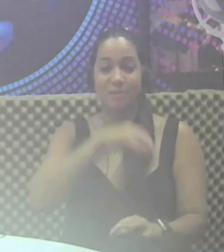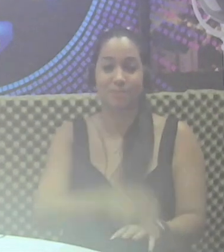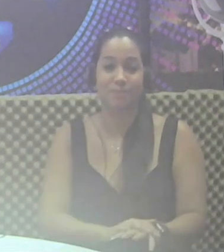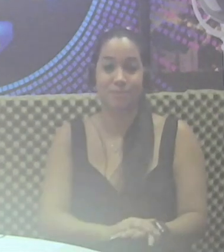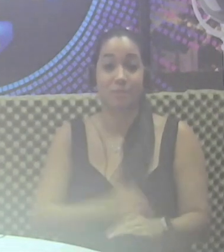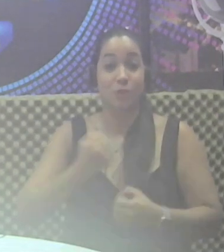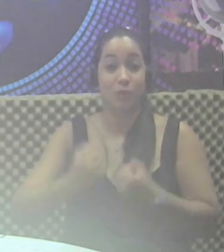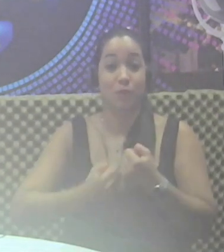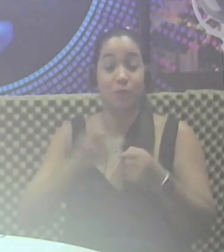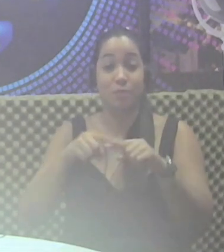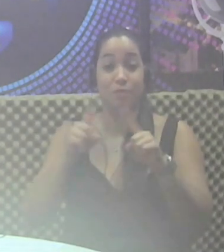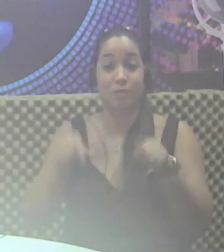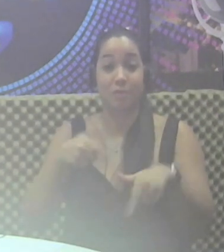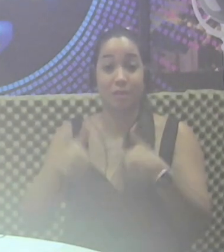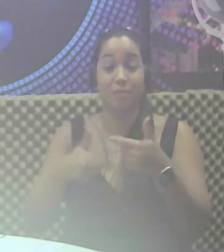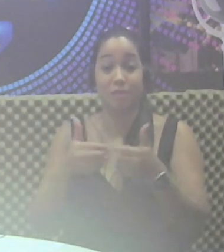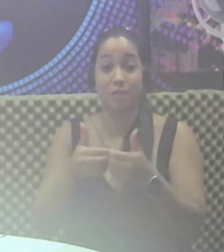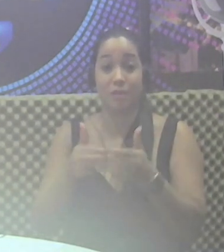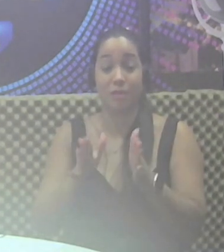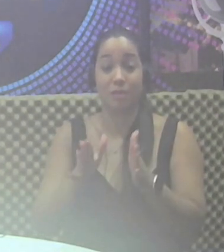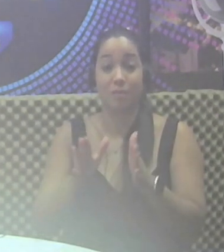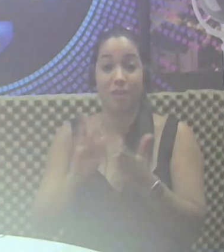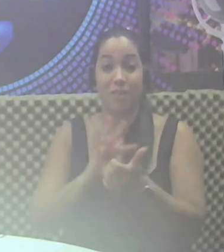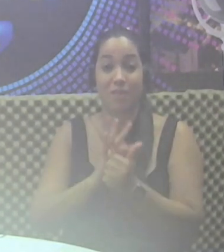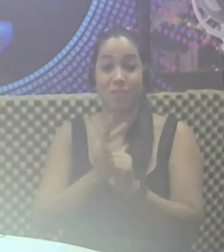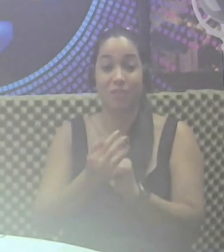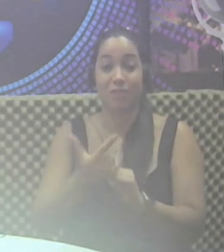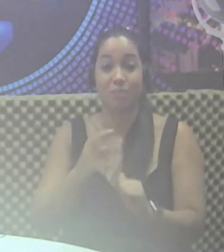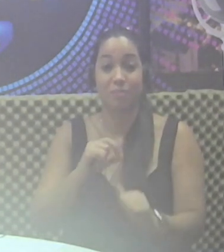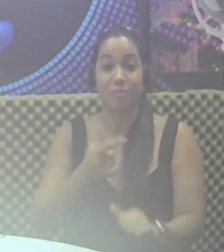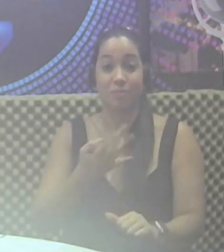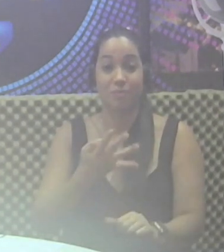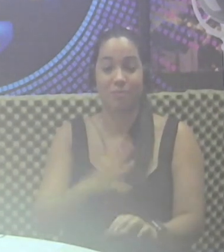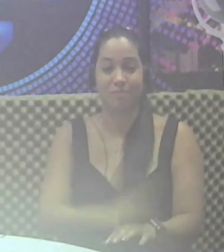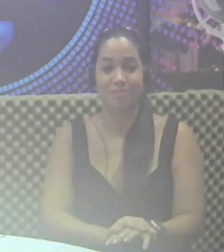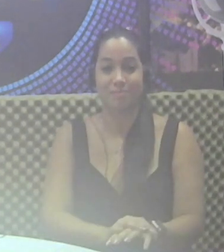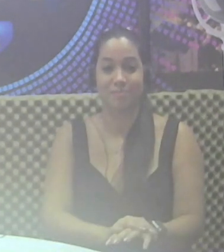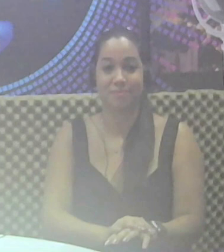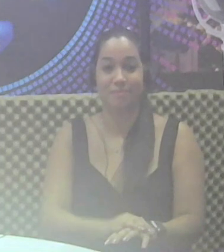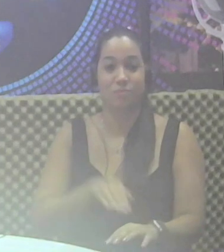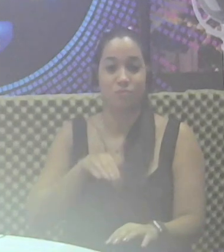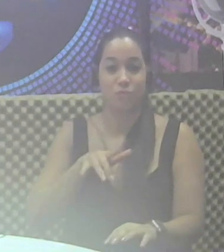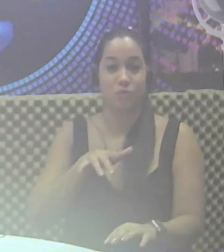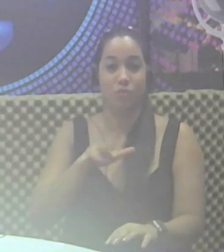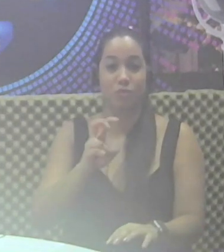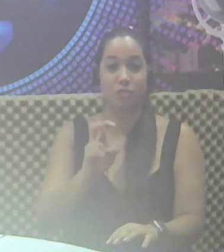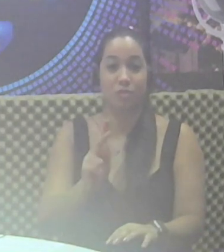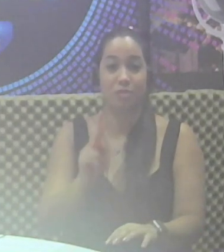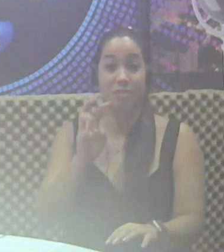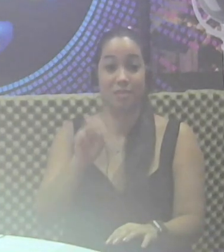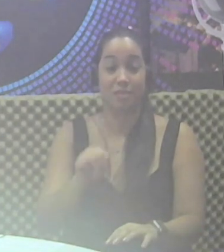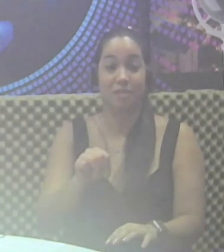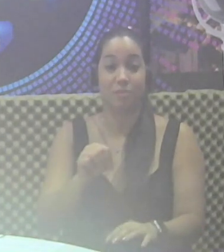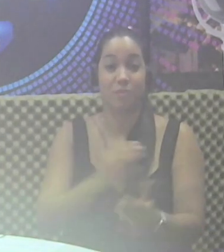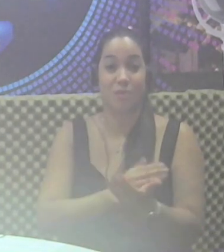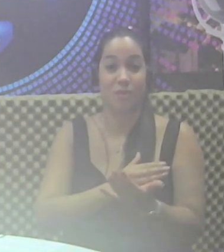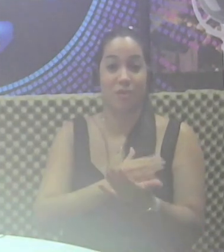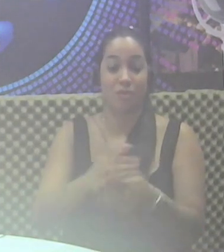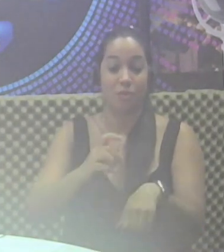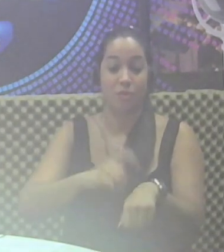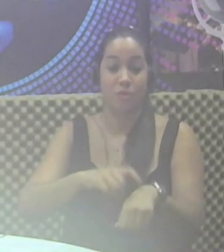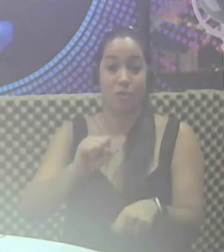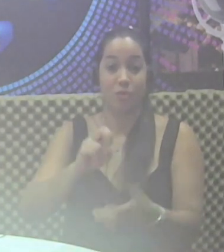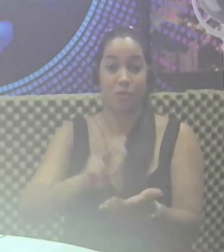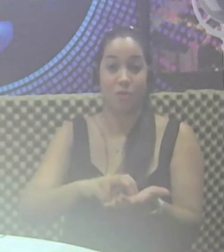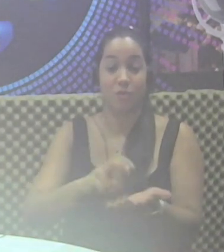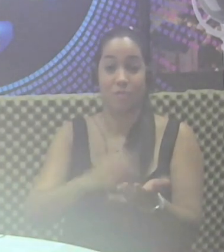do Trabalhador abre o circuito e corridas da Futel 2024. Com percurso de 5 quilômetros, a largada será às 8 da manhã,